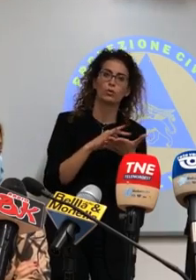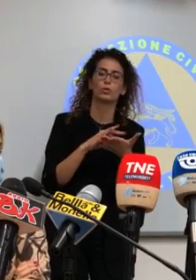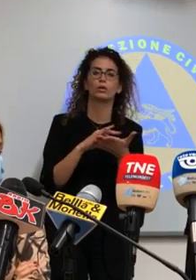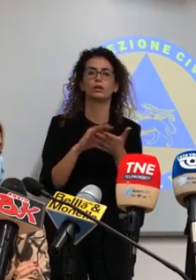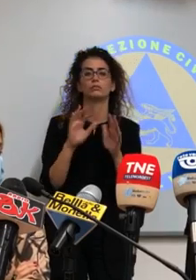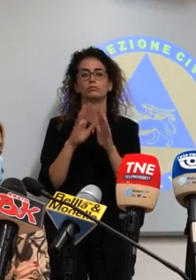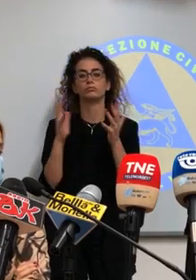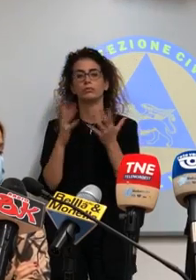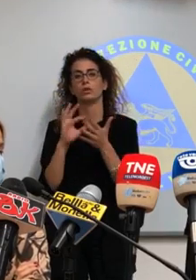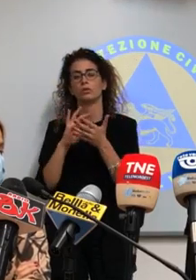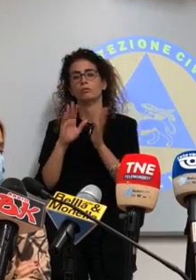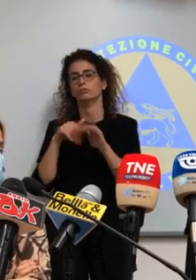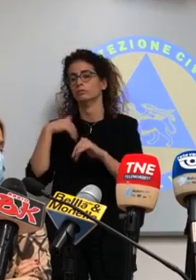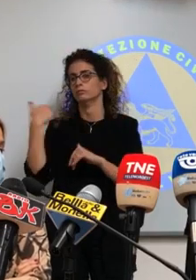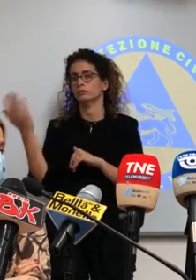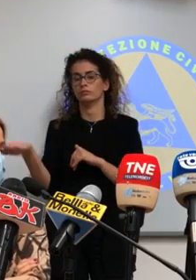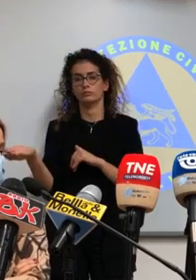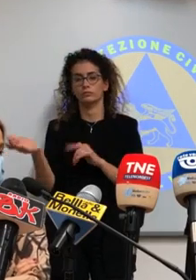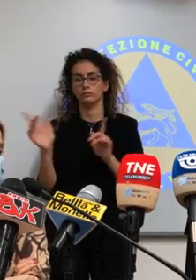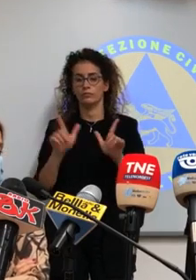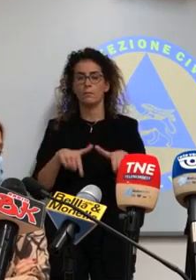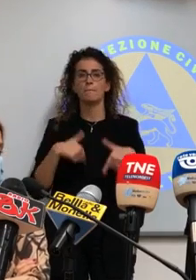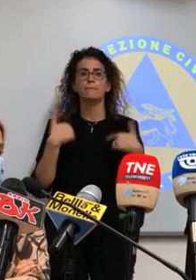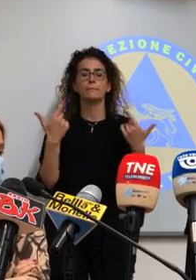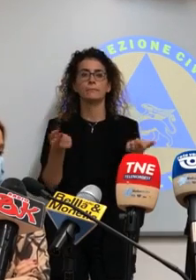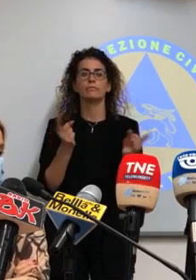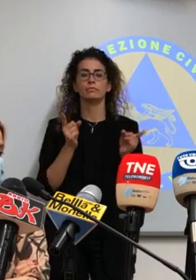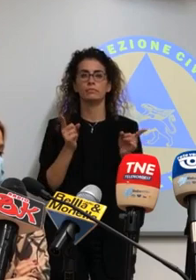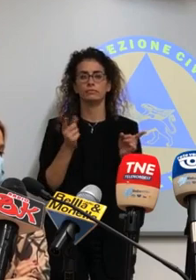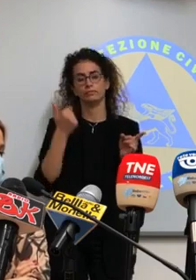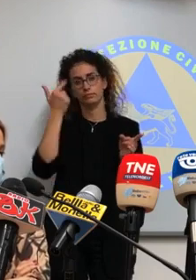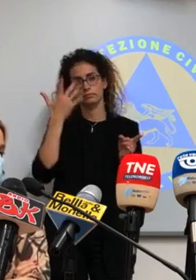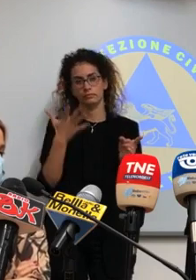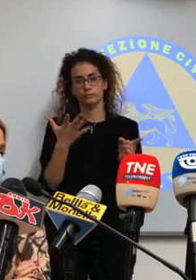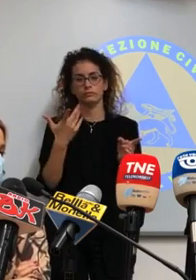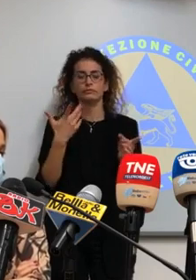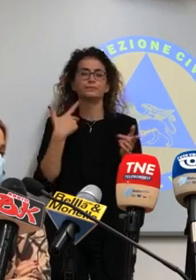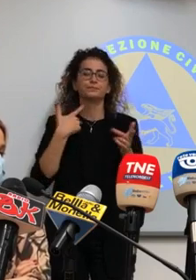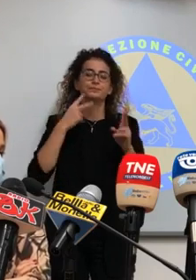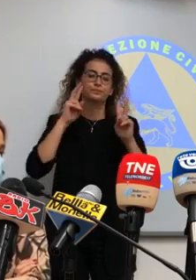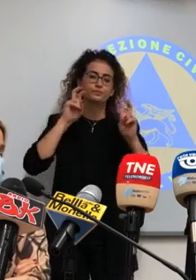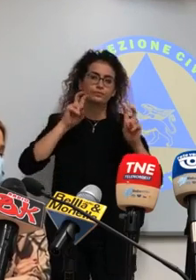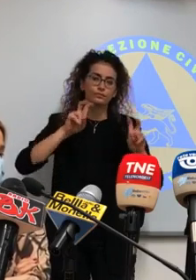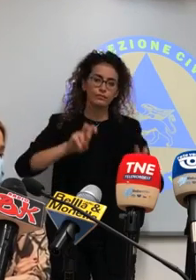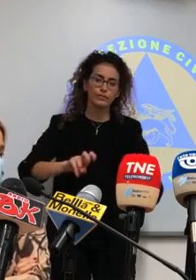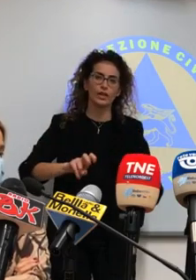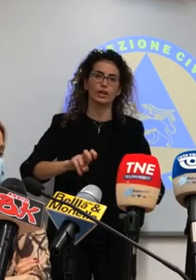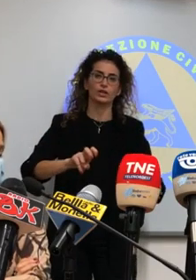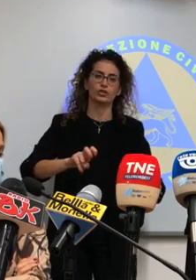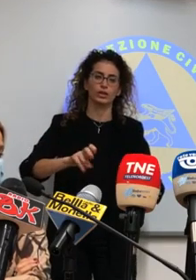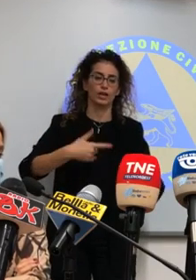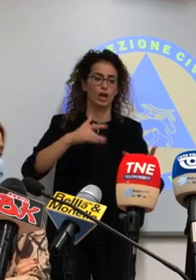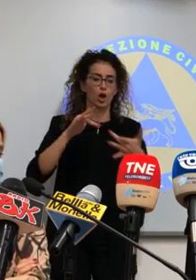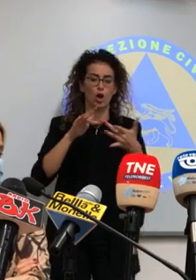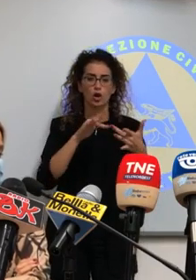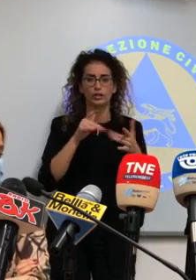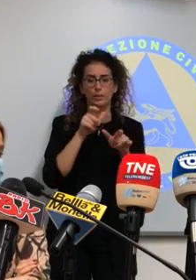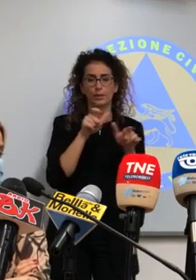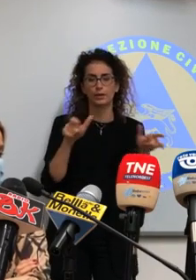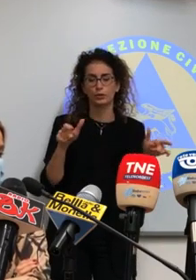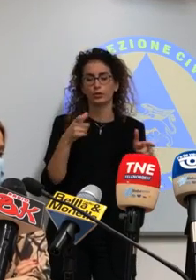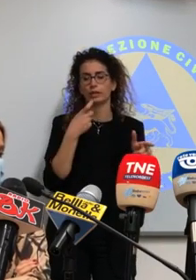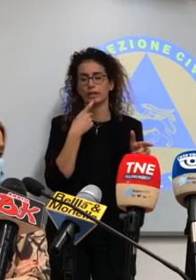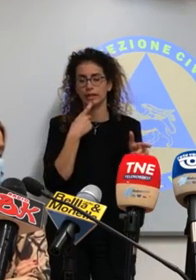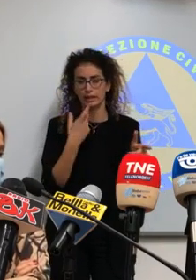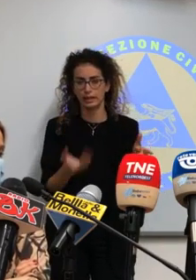mondo extrascolastico, genera, come sappiamo, un'indagine epidemiologica, quindi l'individuazione di contatti e